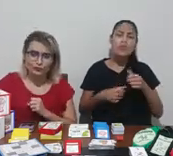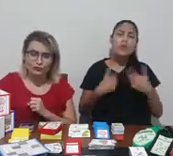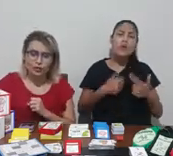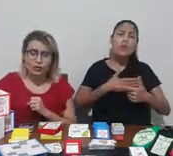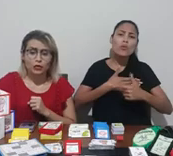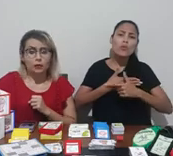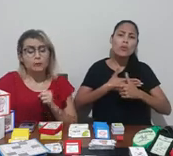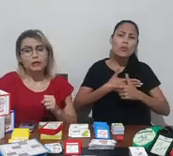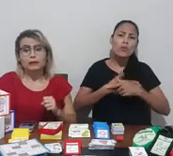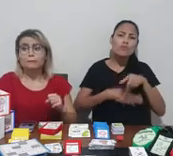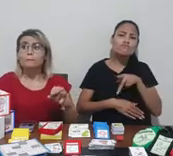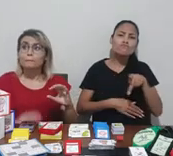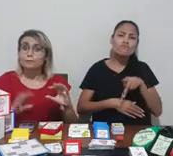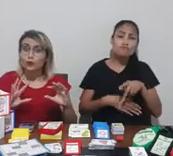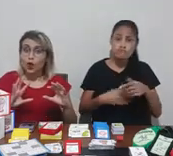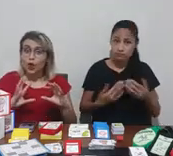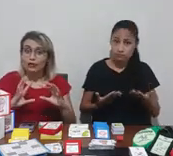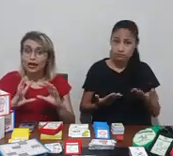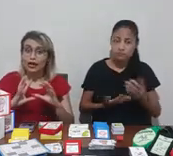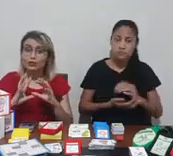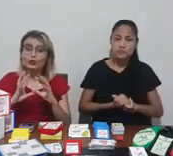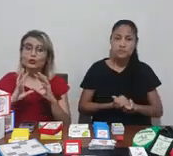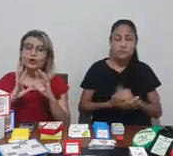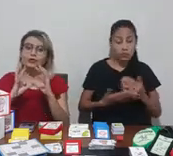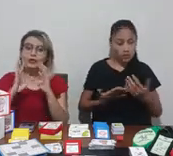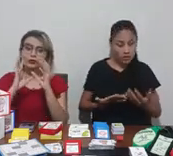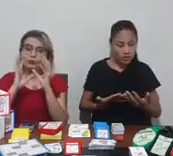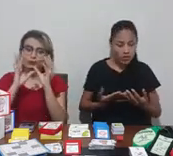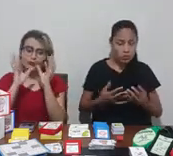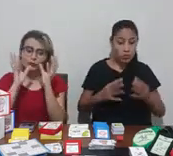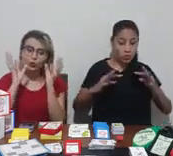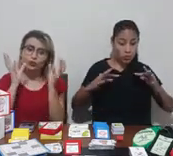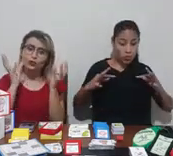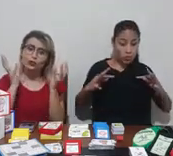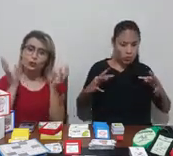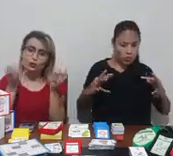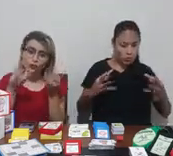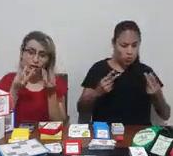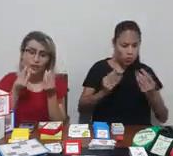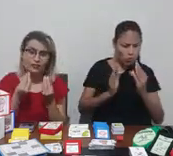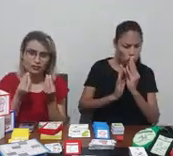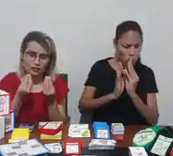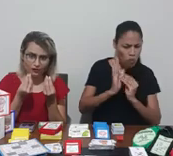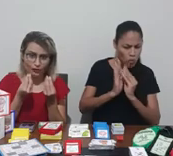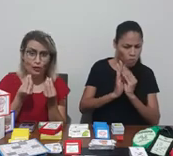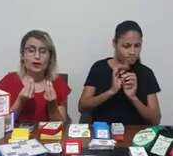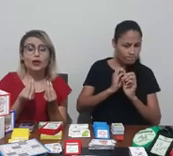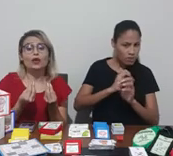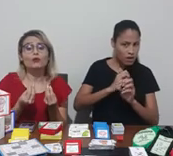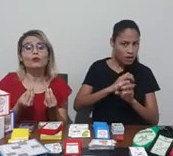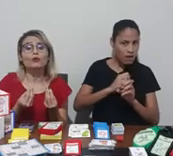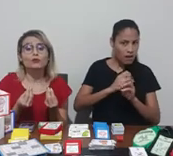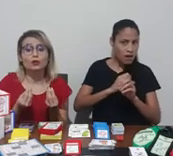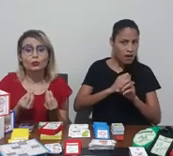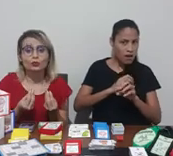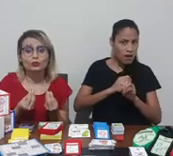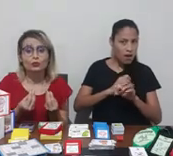professor? Bem, tornar tudo aquilo, todo o conteúdo ensinável em